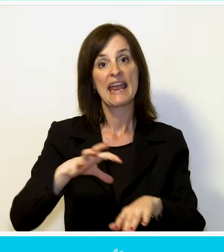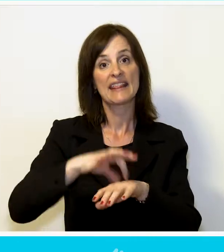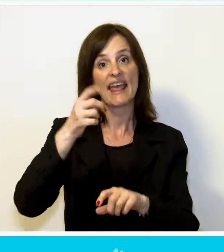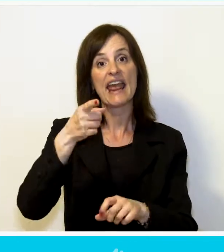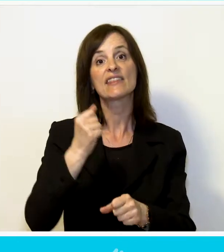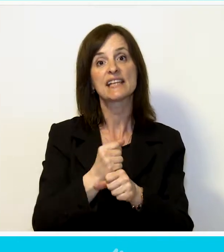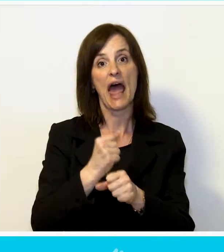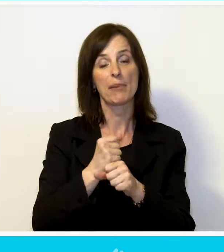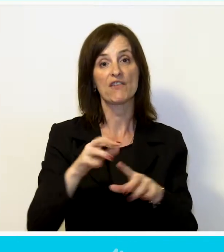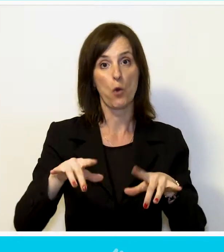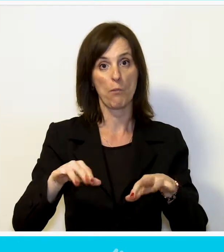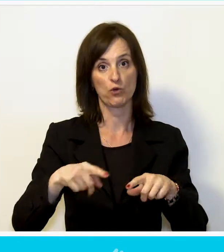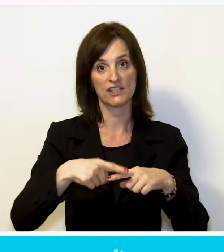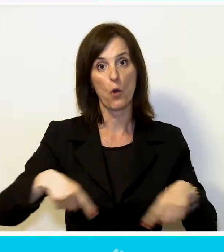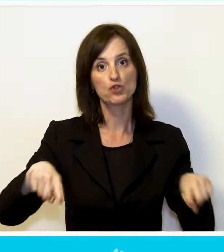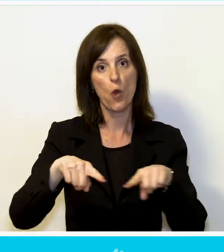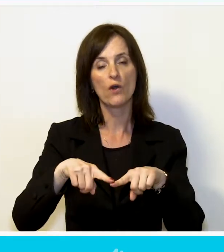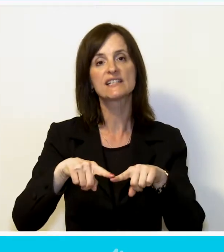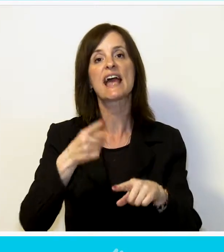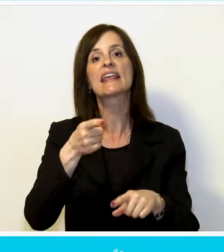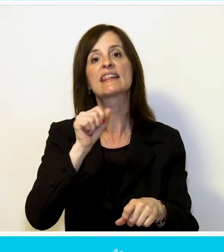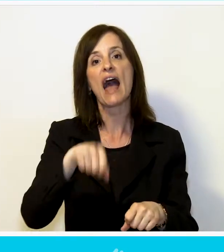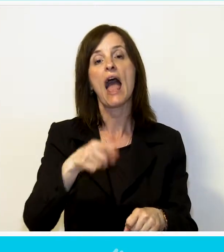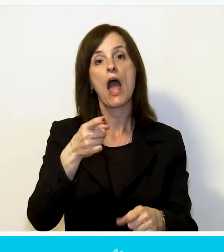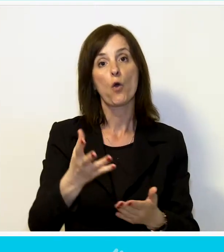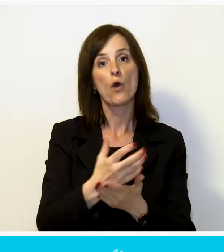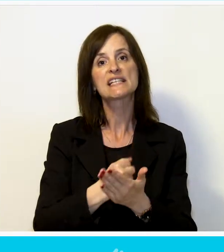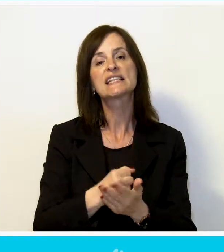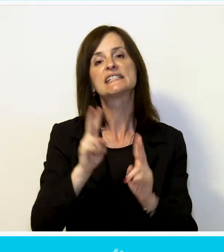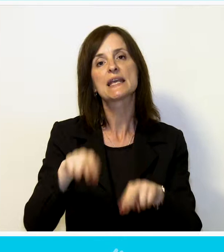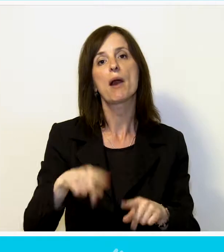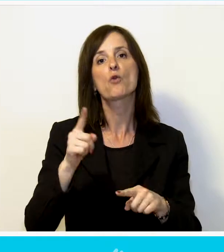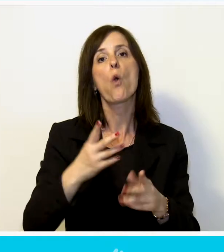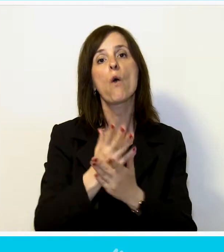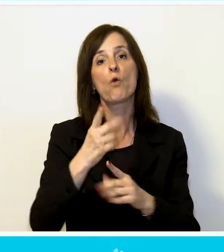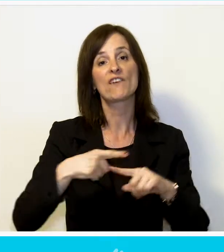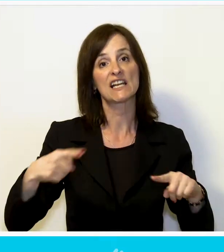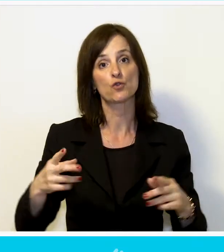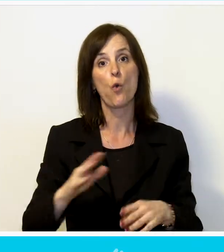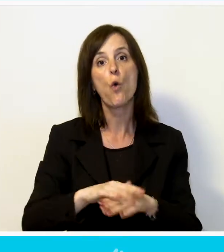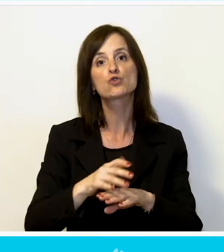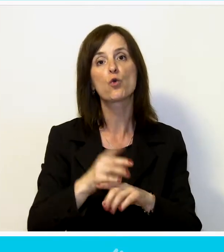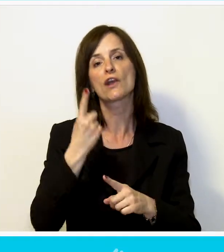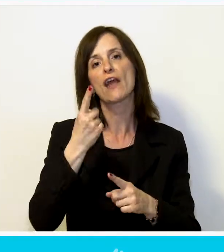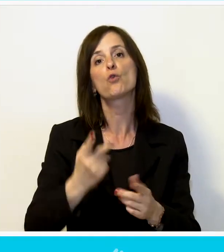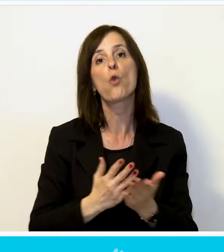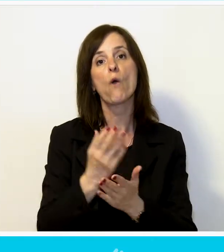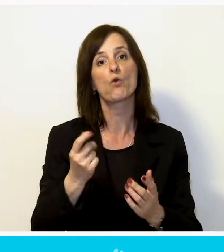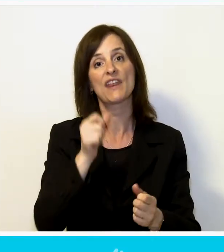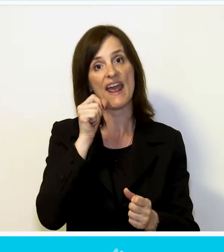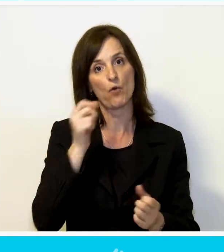Ideja je da se napravi kompjuterska učionica i da korisnici dobiju novu vrstu usluge, jednu novu dnevnu